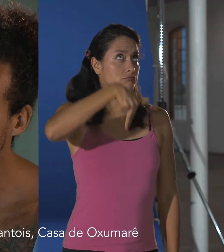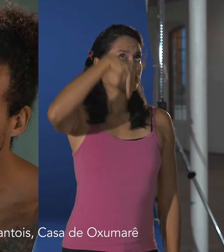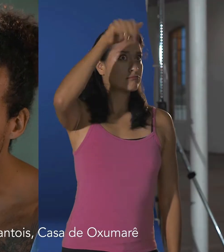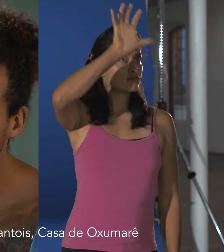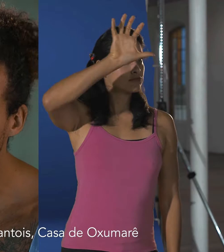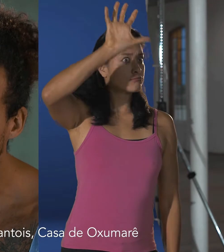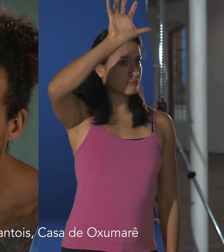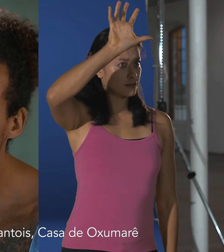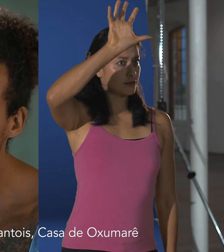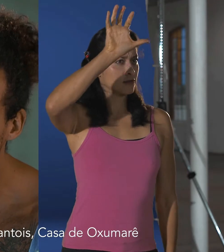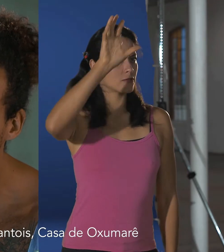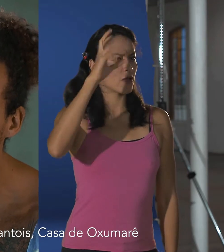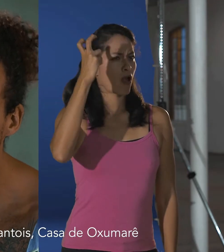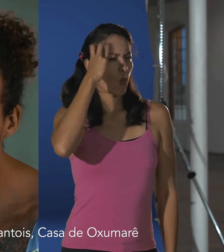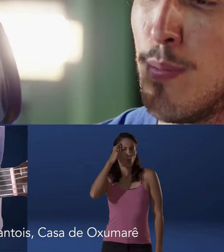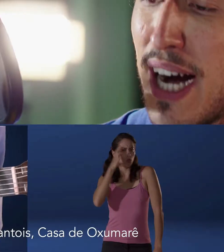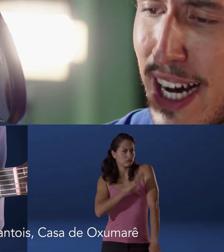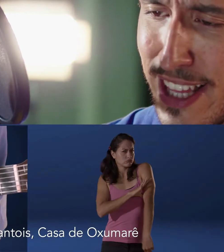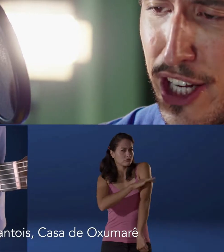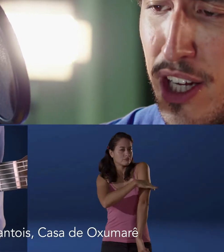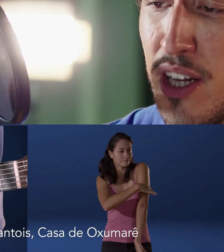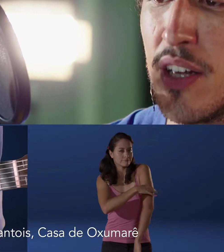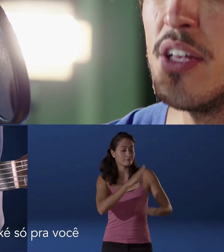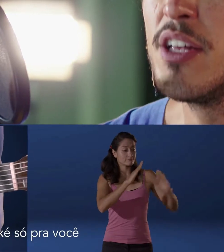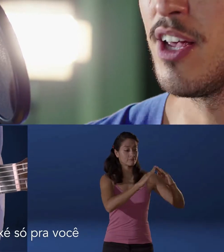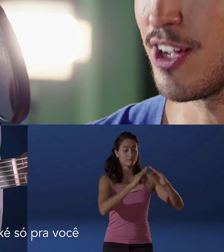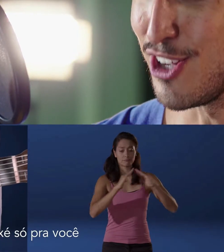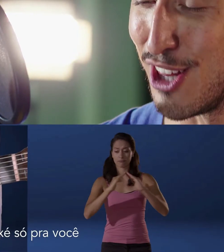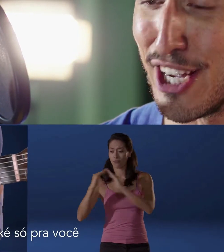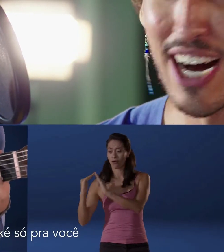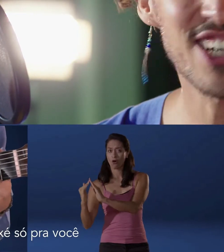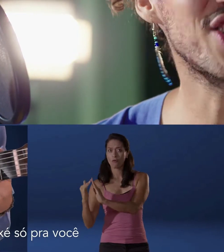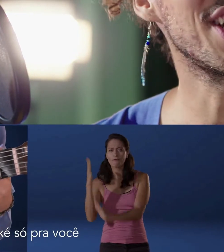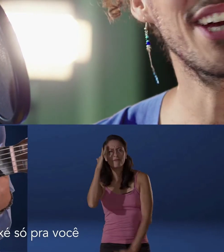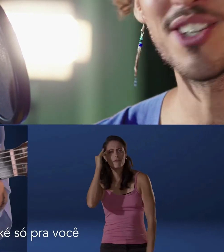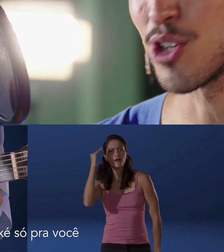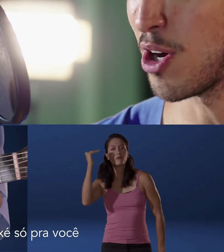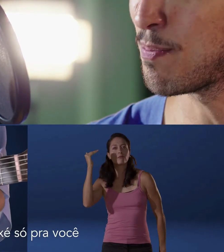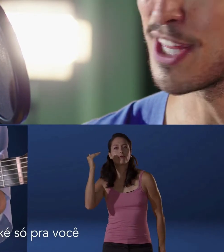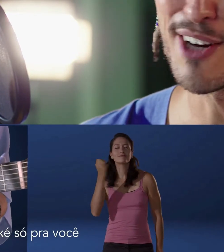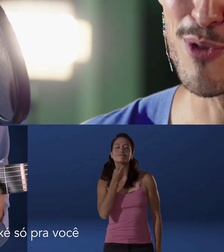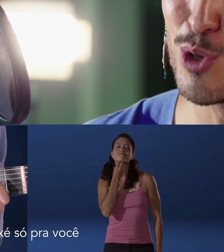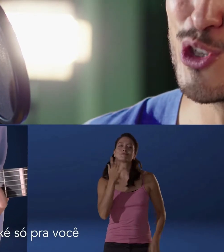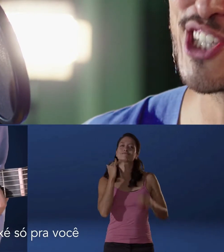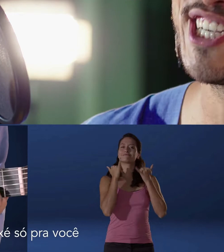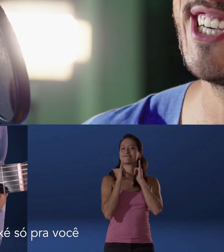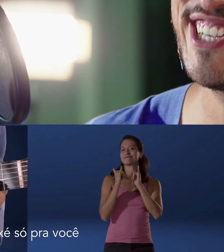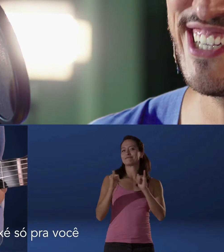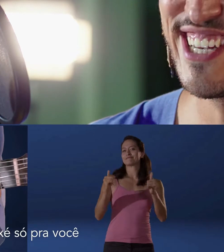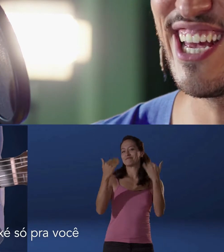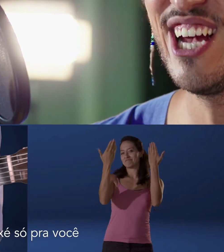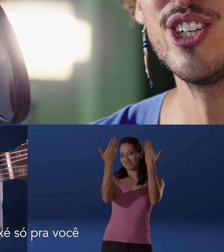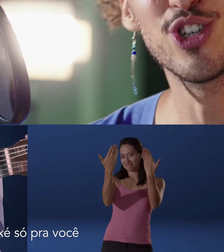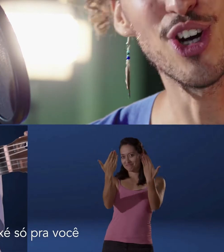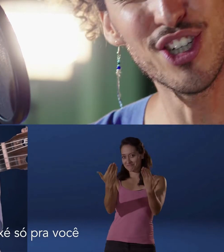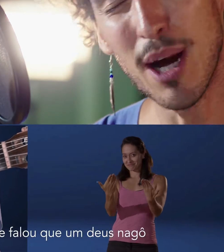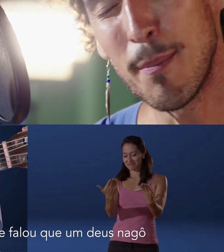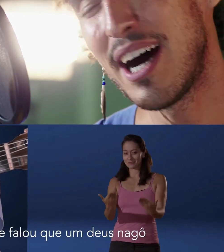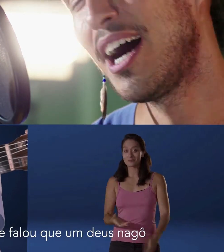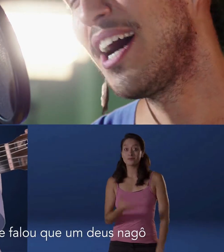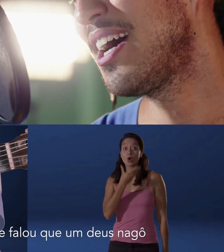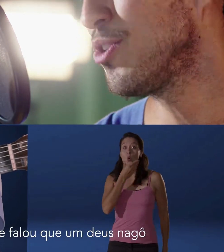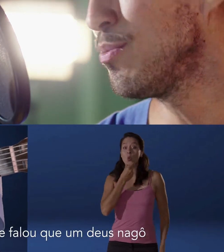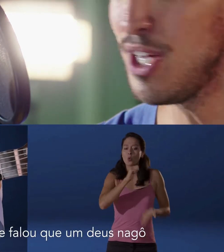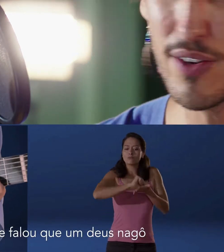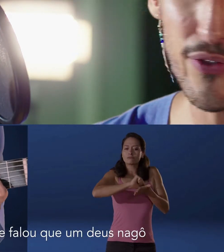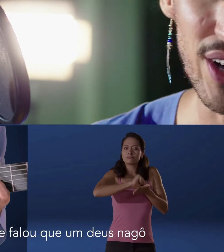Casa Branca Gantua, casa de Oxumaré, ele axé só pra você.